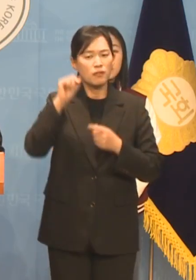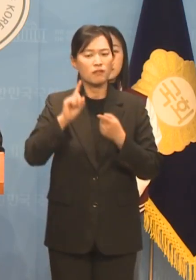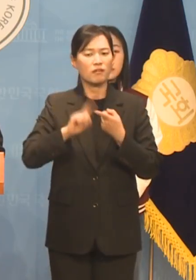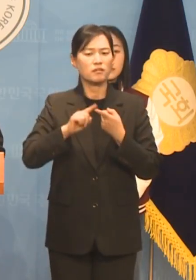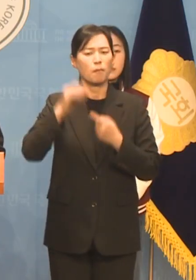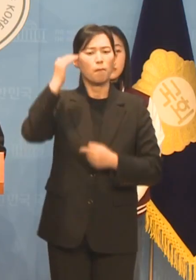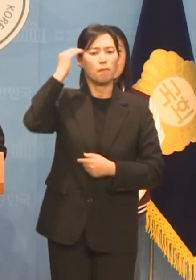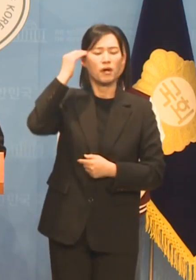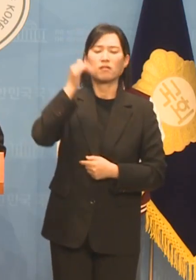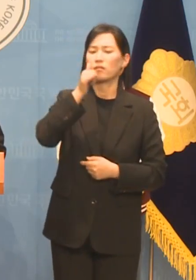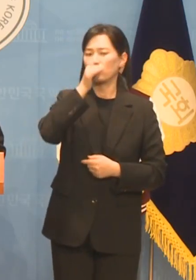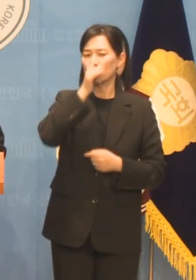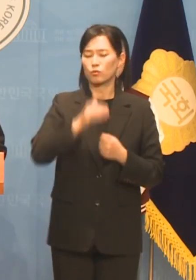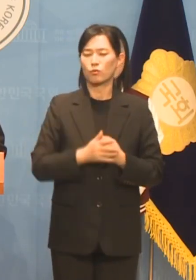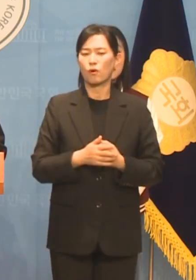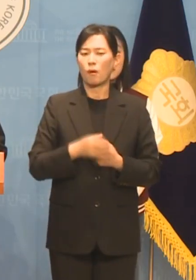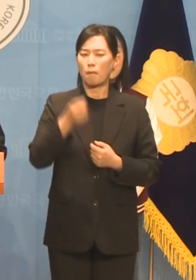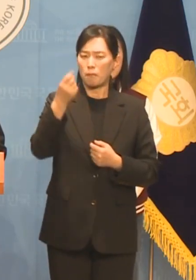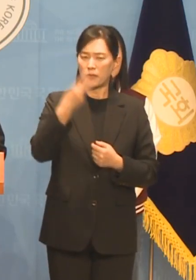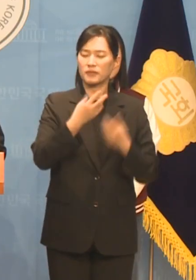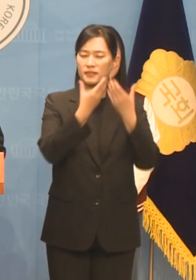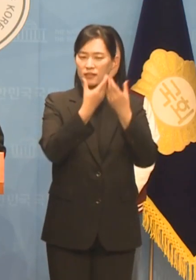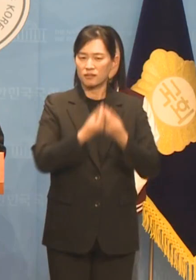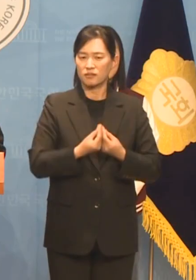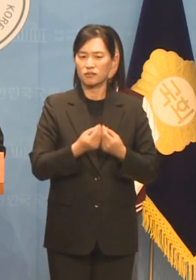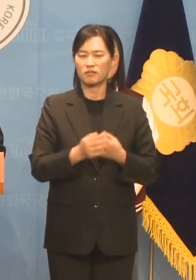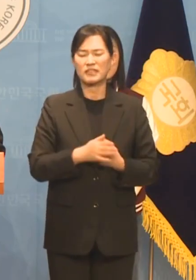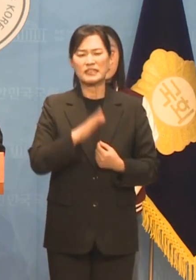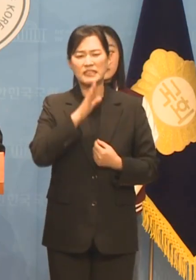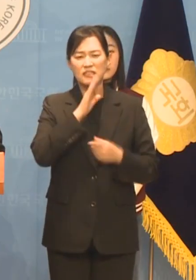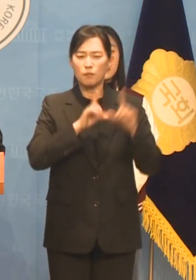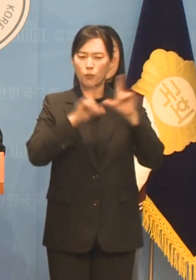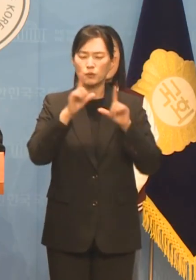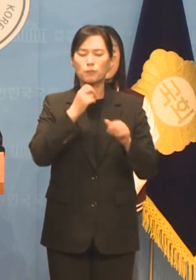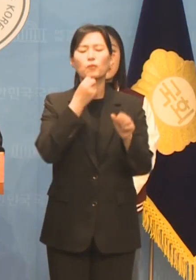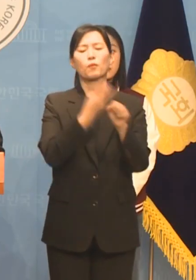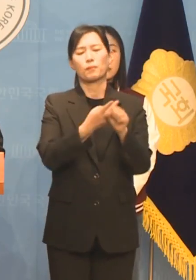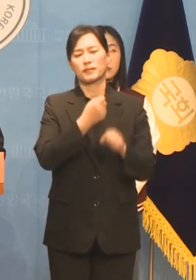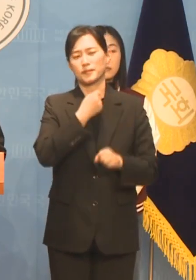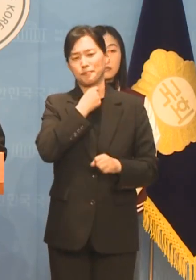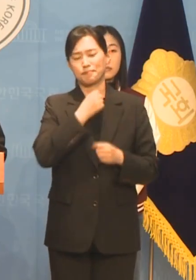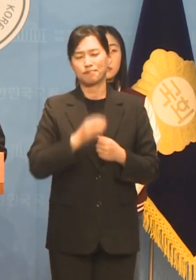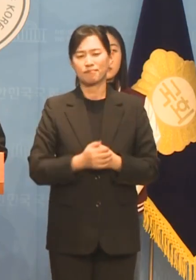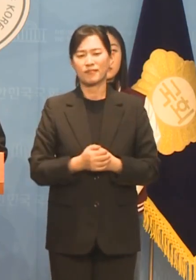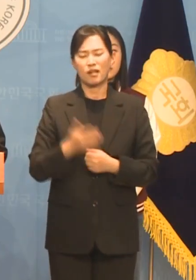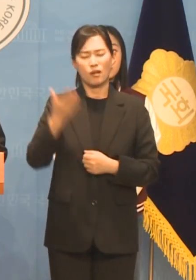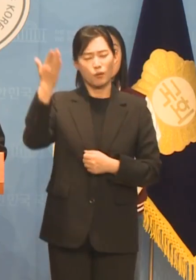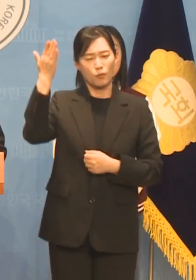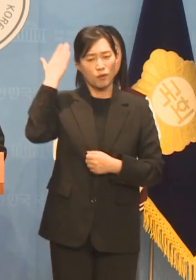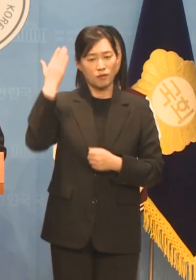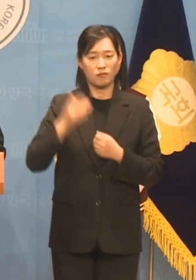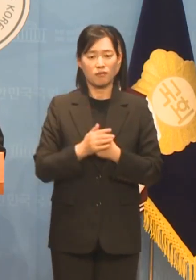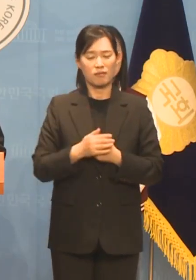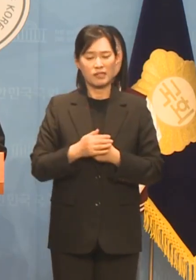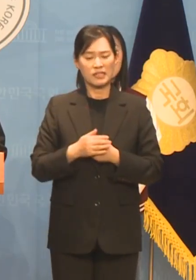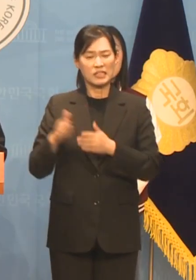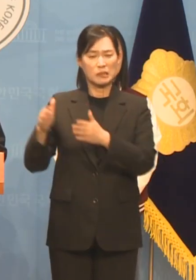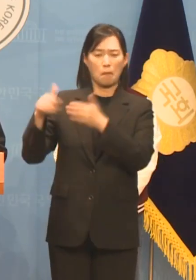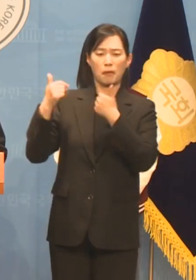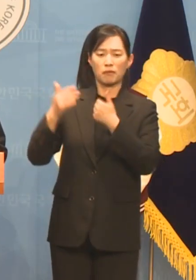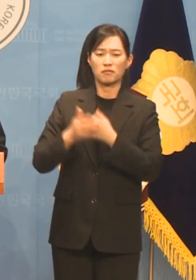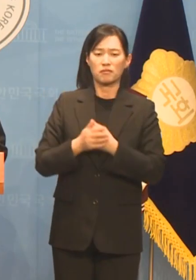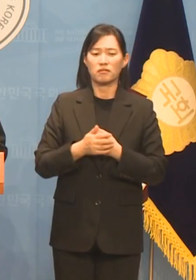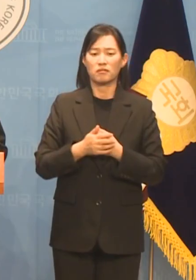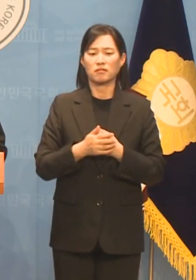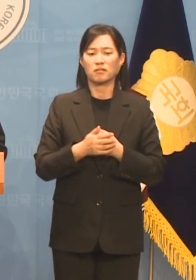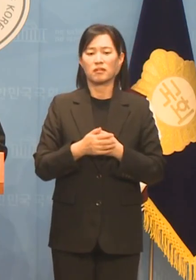있었습니다. 이에 몇 가지 사례를 들어 그들의 실체를 고발하고자 합니다. 과거 대진연의 협박으로 태영호